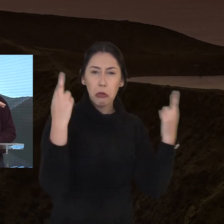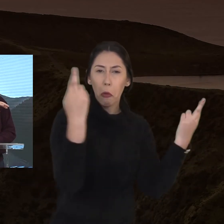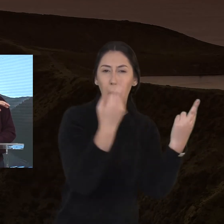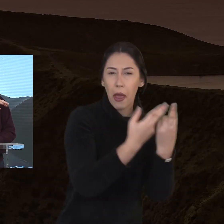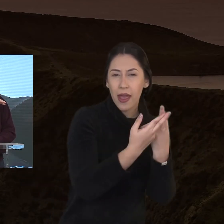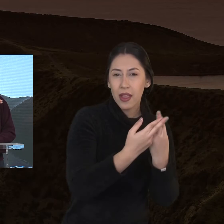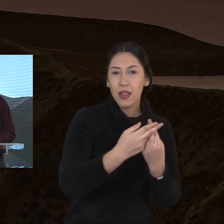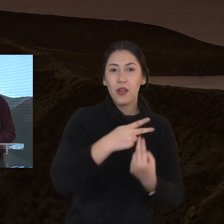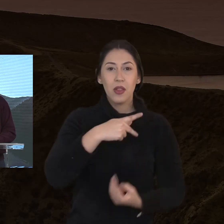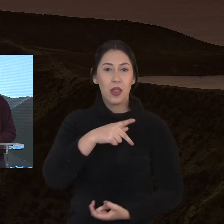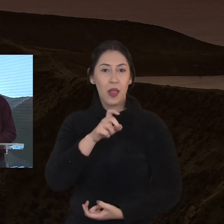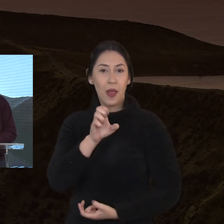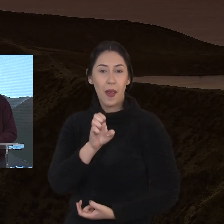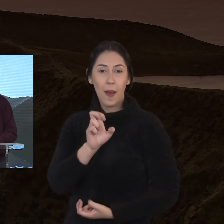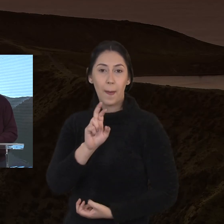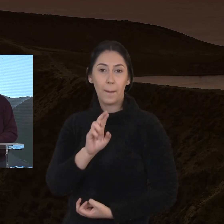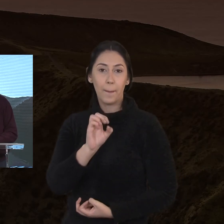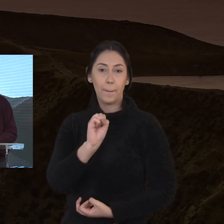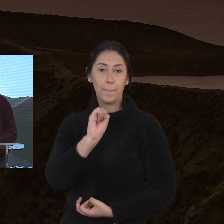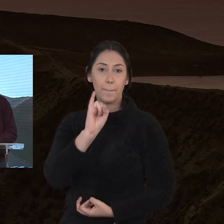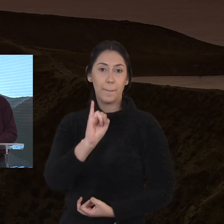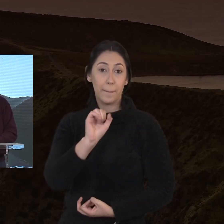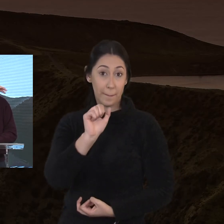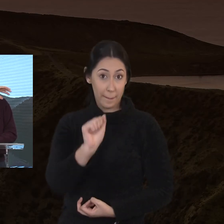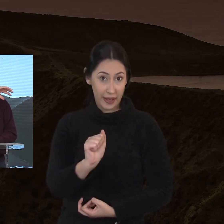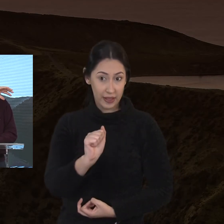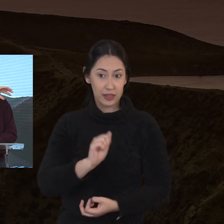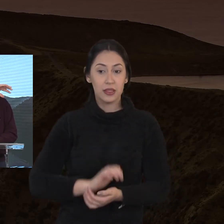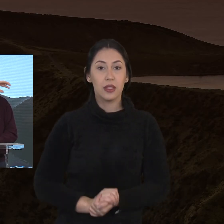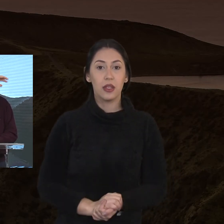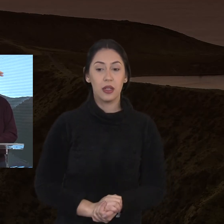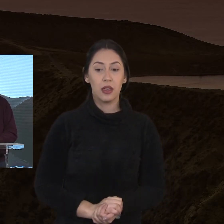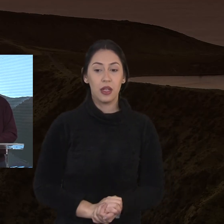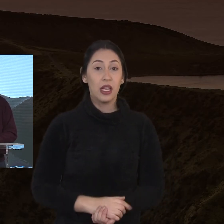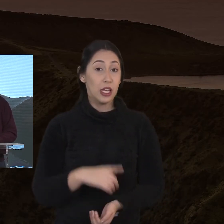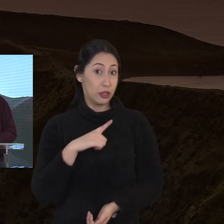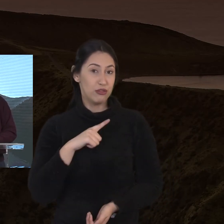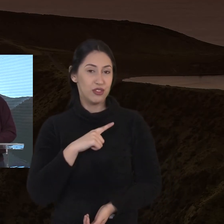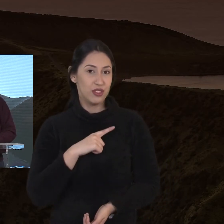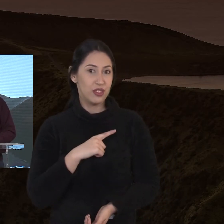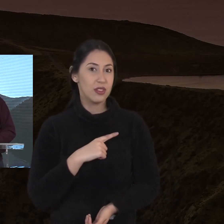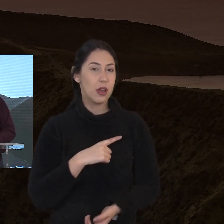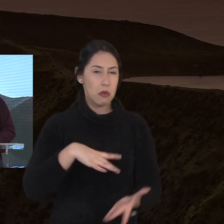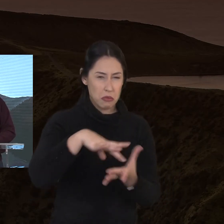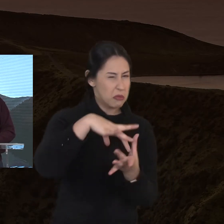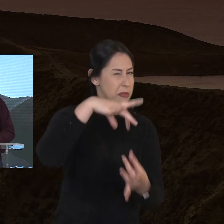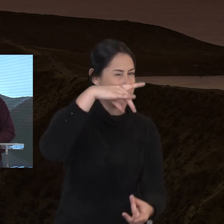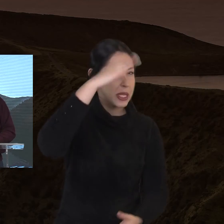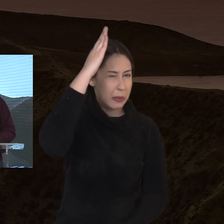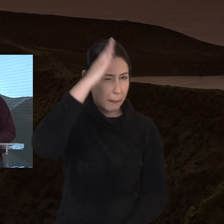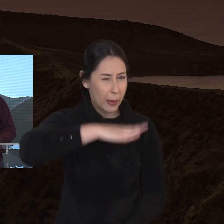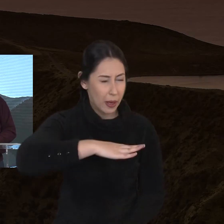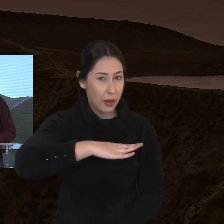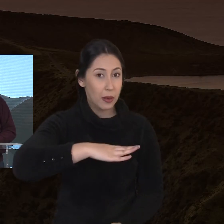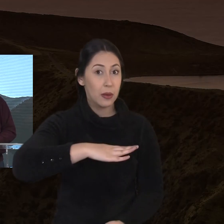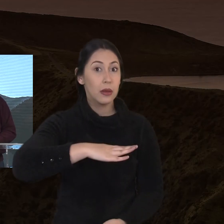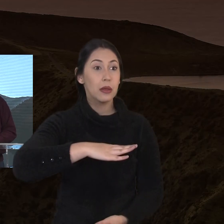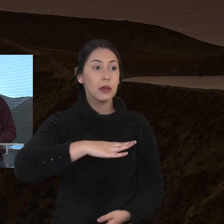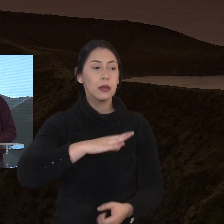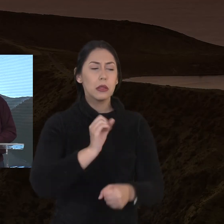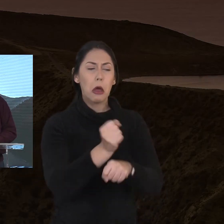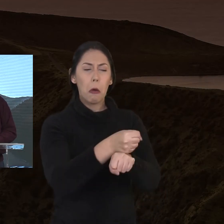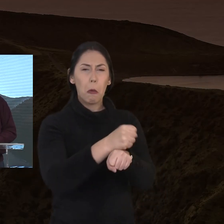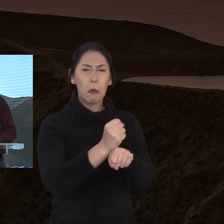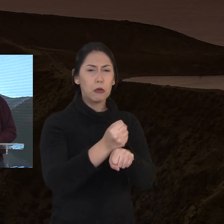sobre a pérsia o reino da pérsia e havia um principado e esse principado a